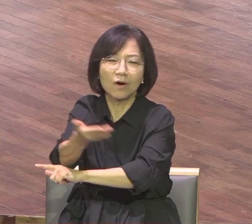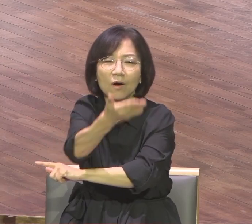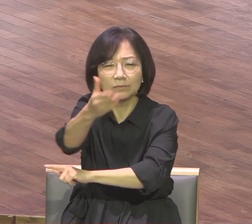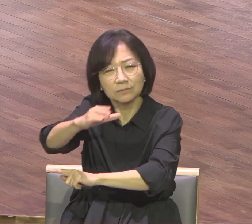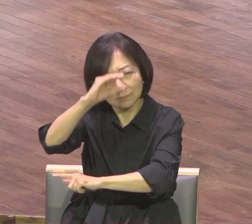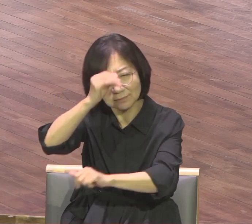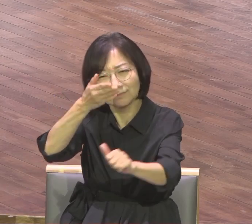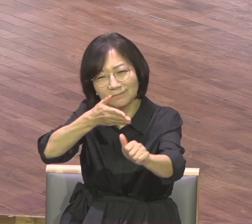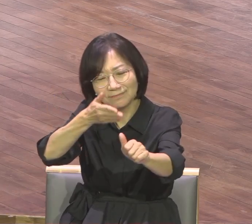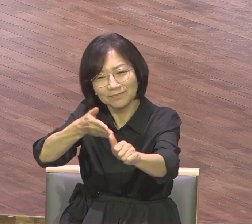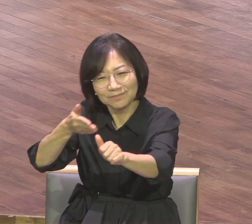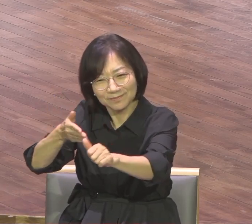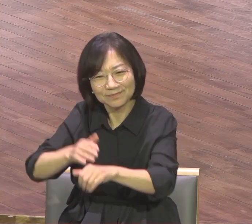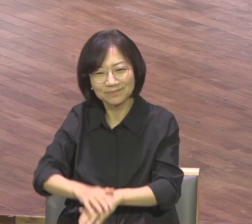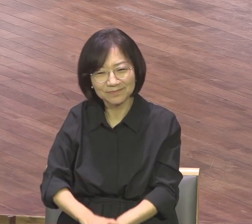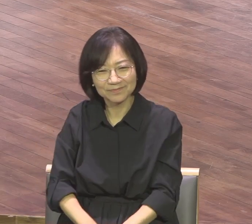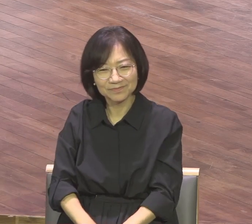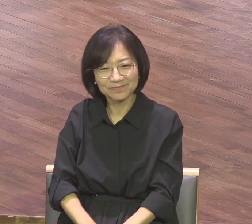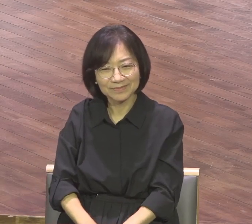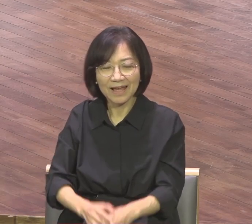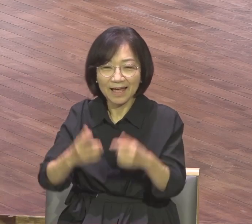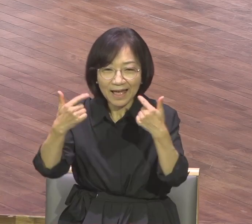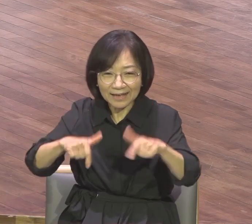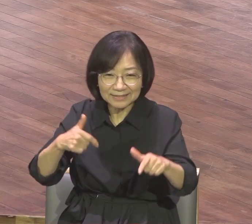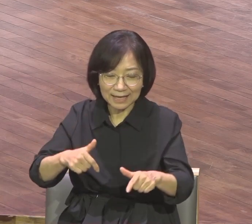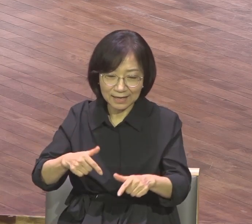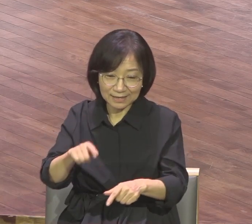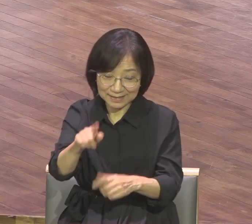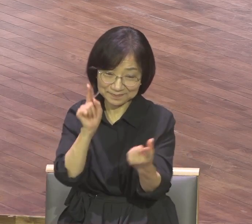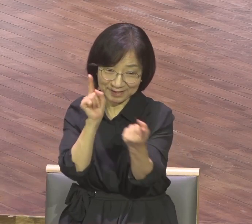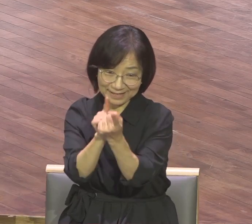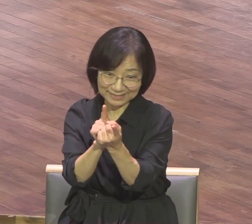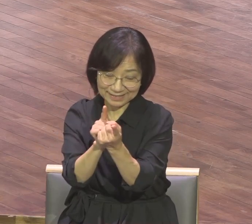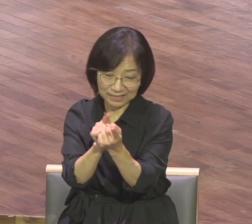섬겨 상대가 사람이 아니요 주님을 섬기듯이